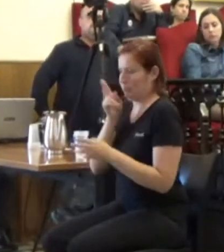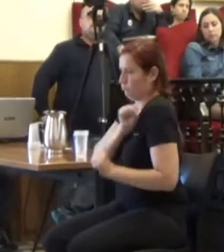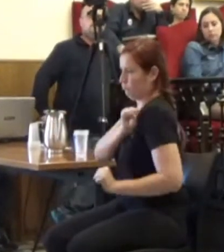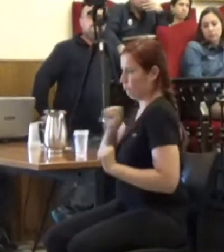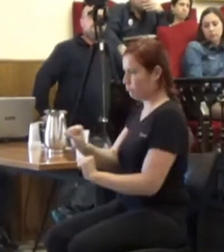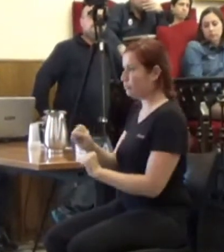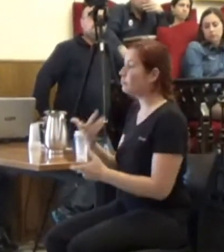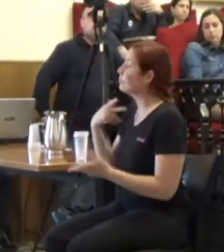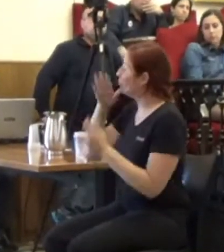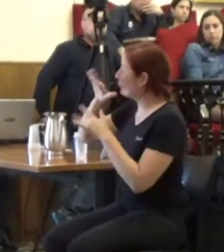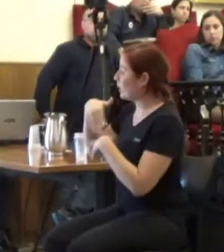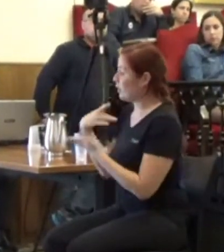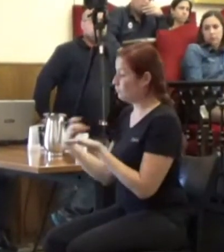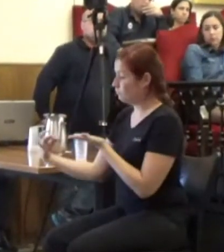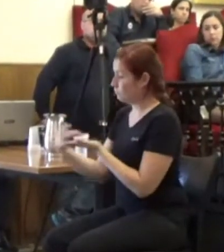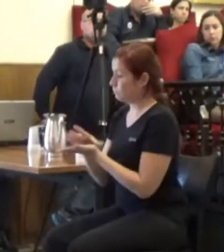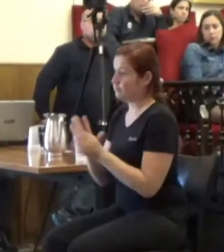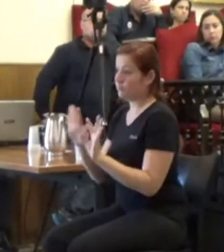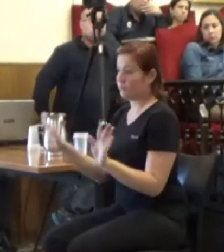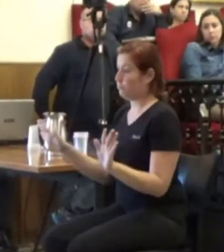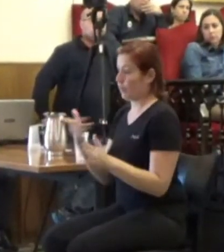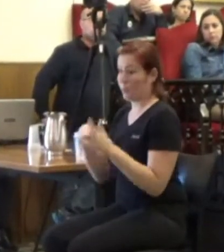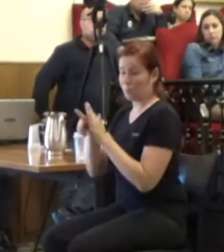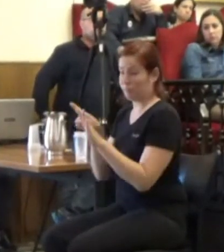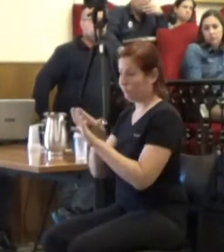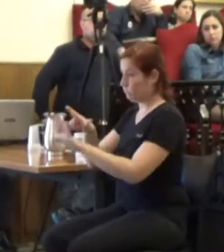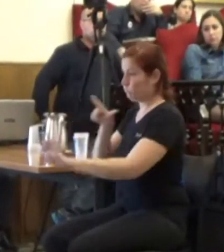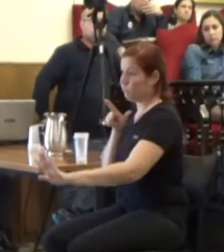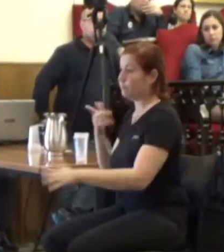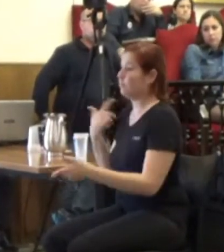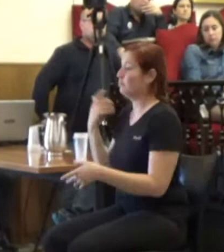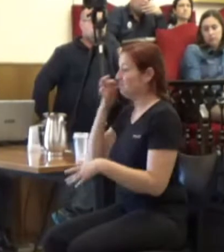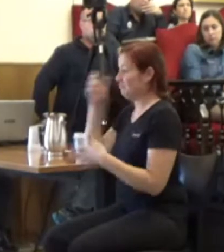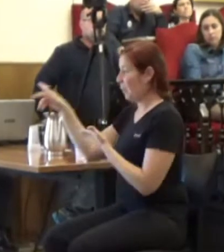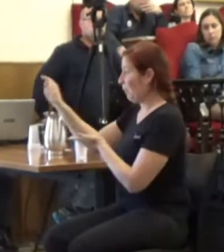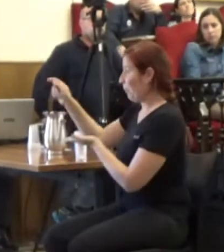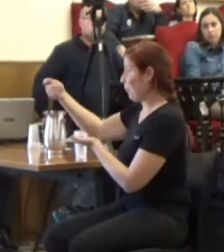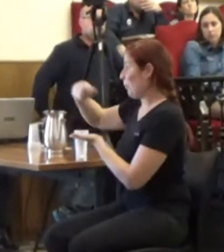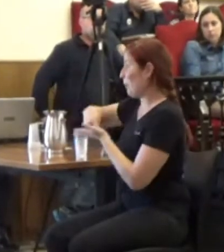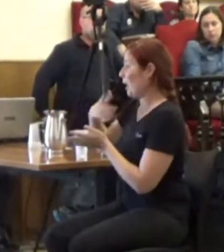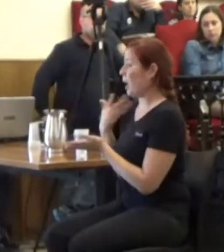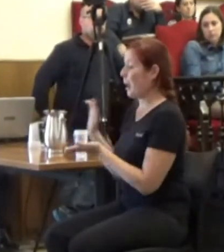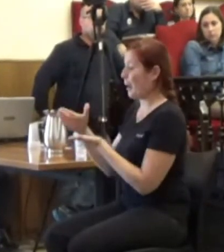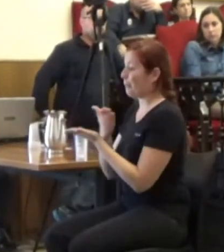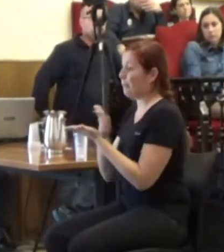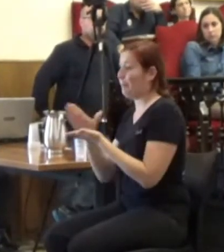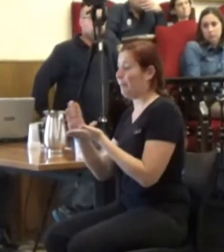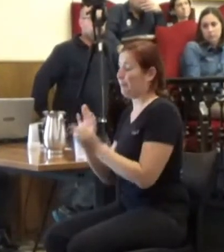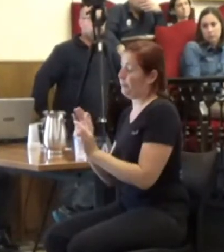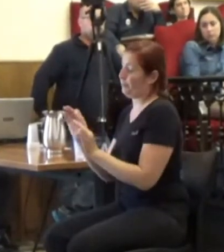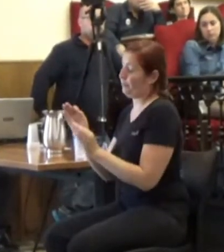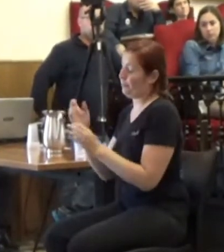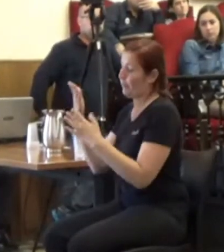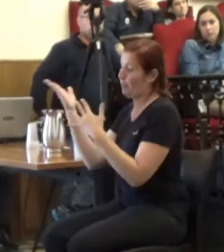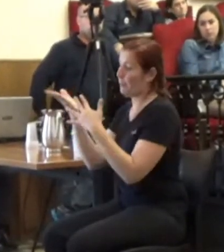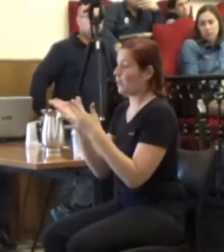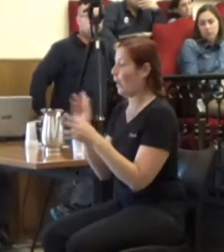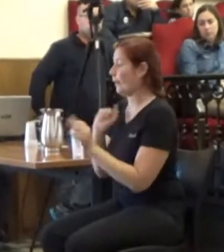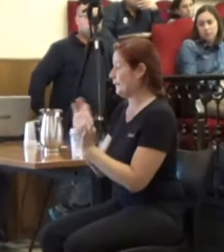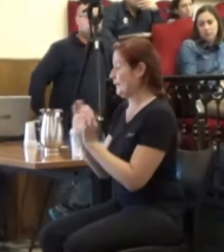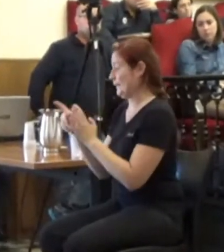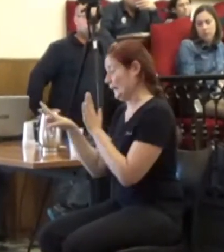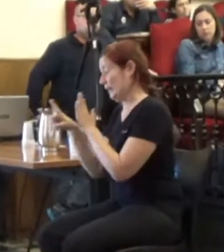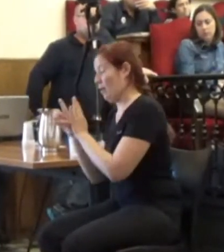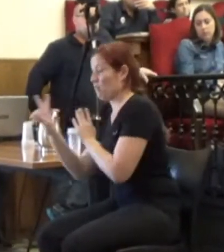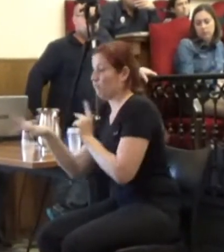manera improcedente y cobrar los únicos de manera irregular, una parte en efectivo y otra por transferencia bancaria, pero aún así tardé meses en cobrarlo. Y hay que